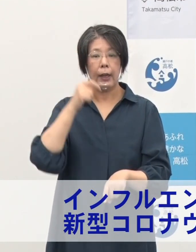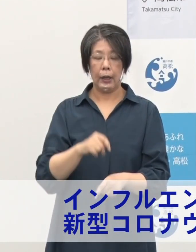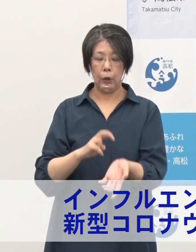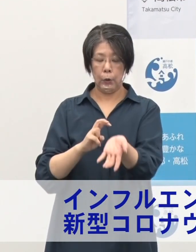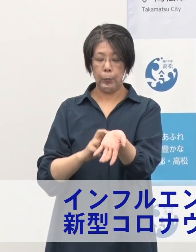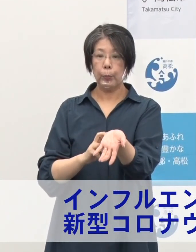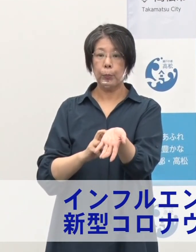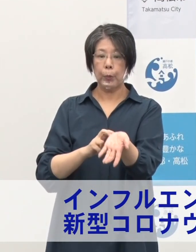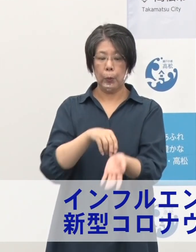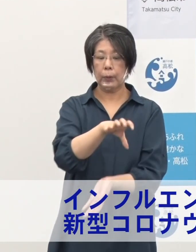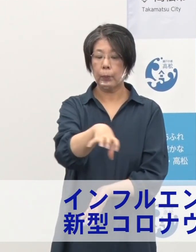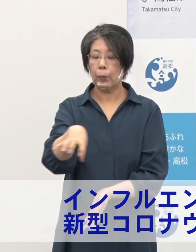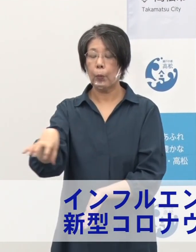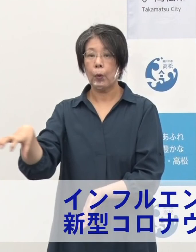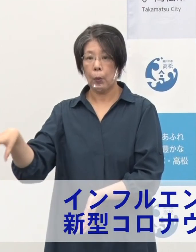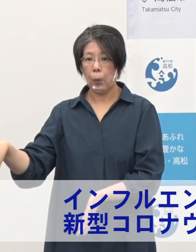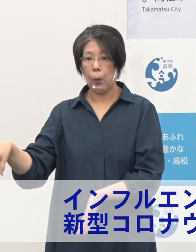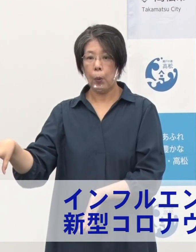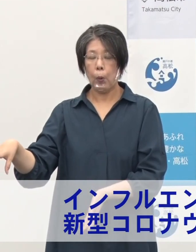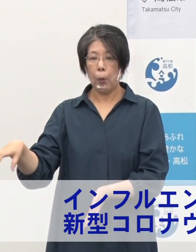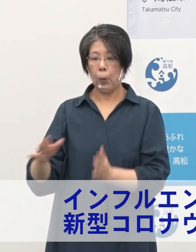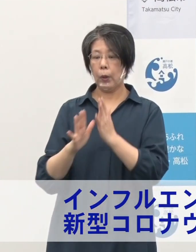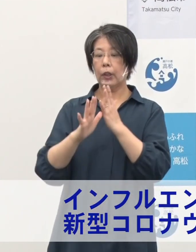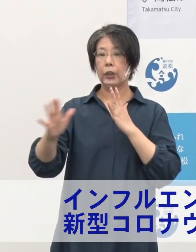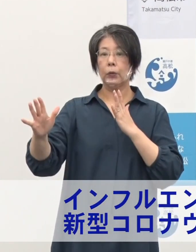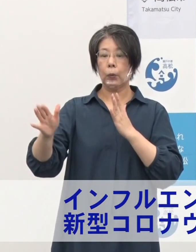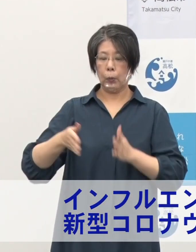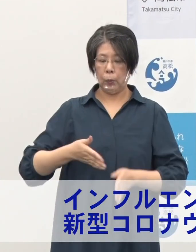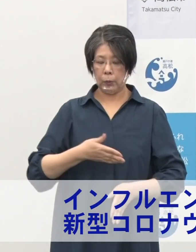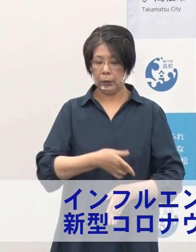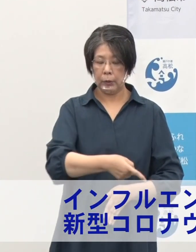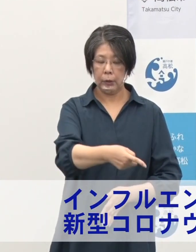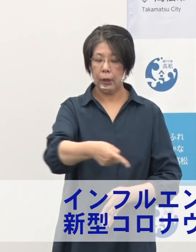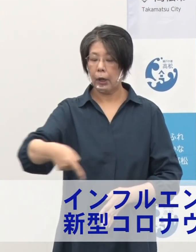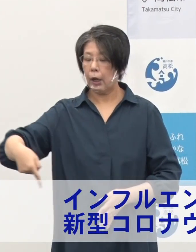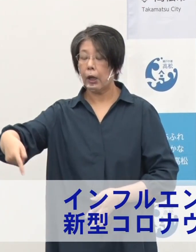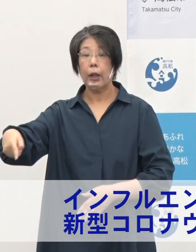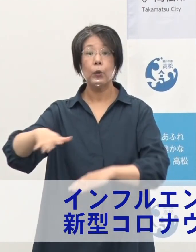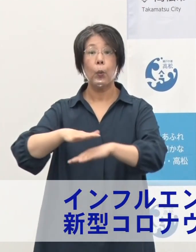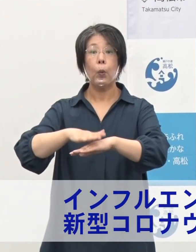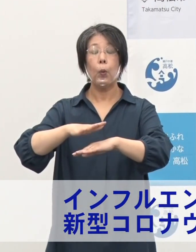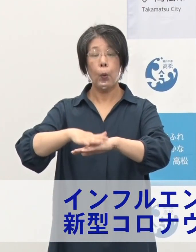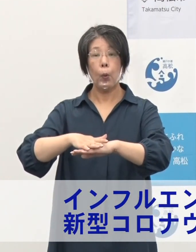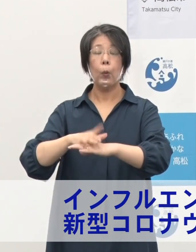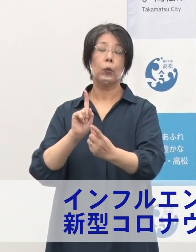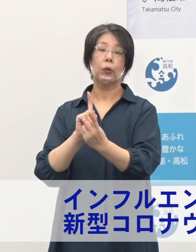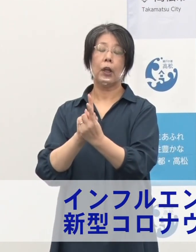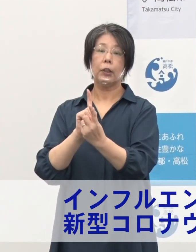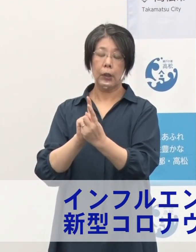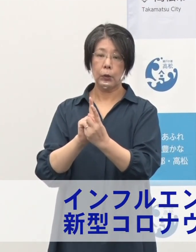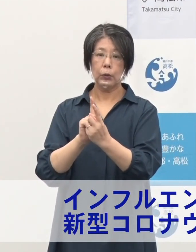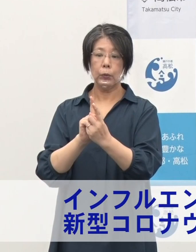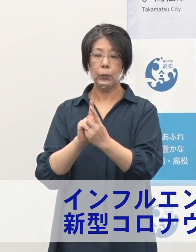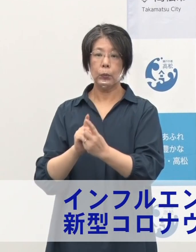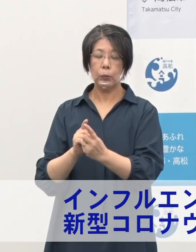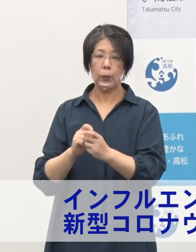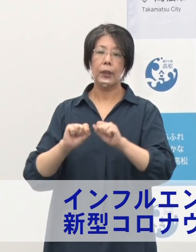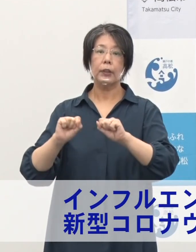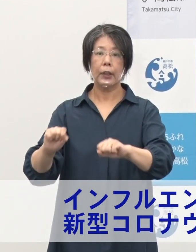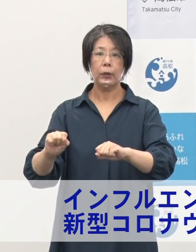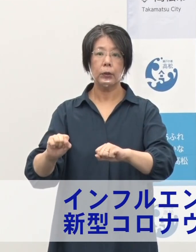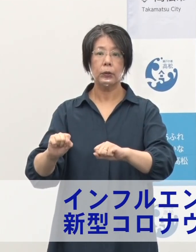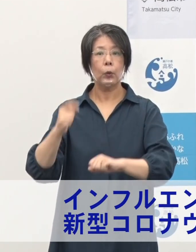病院等で色々な動線とをきちっとを上げて考えるとかですねまぁその辺の対策は講じていただけるものと思いますが